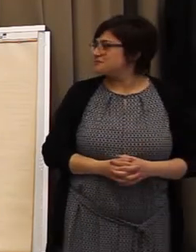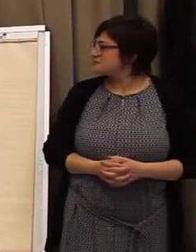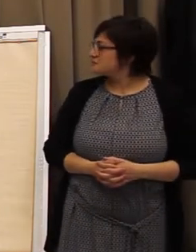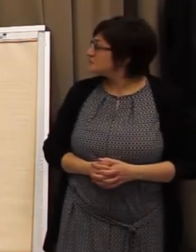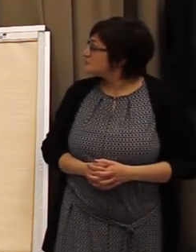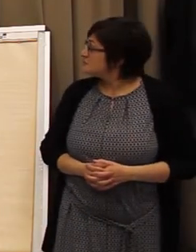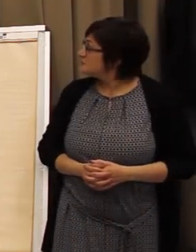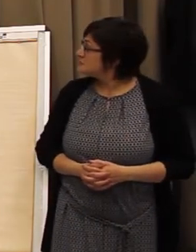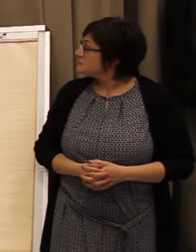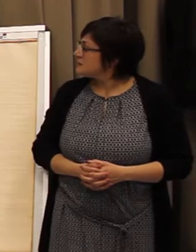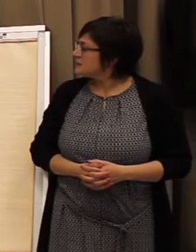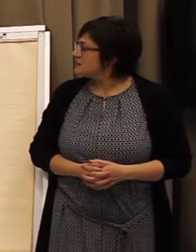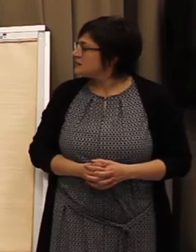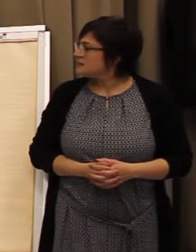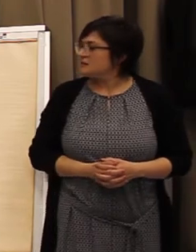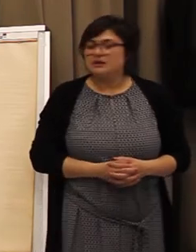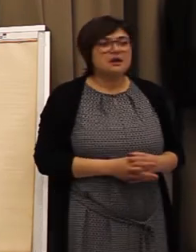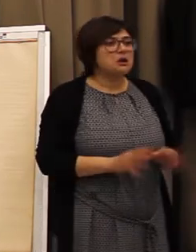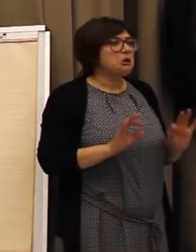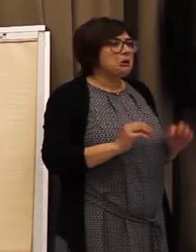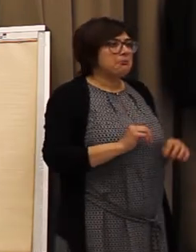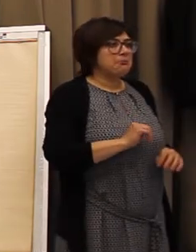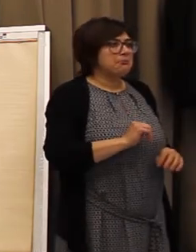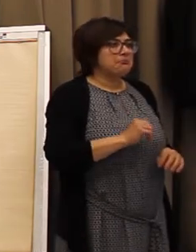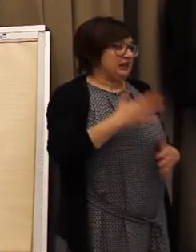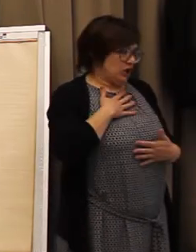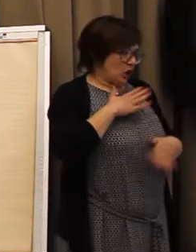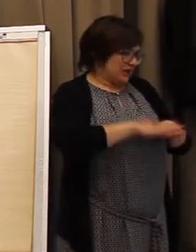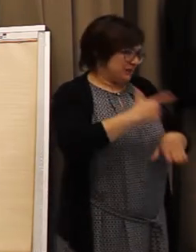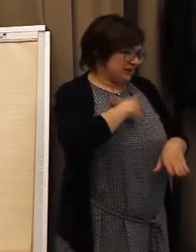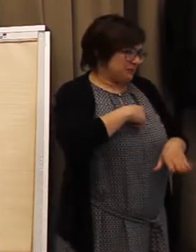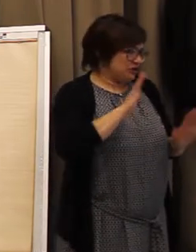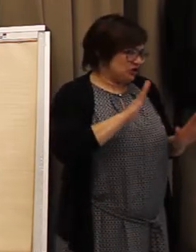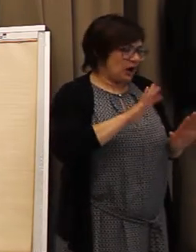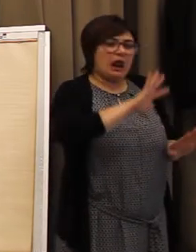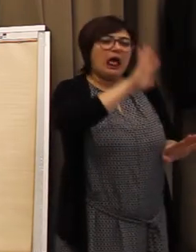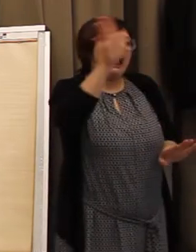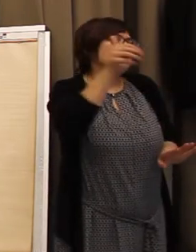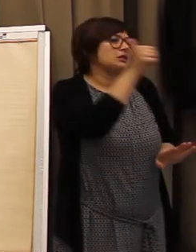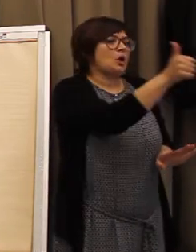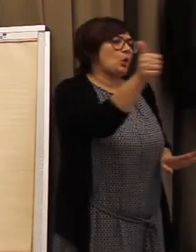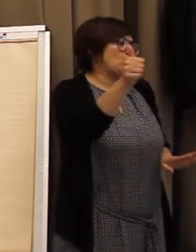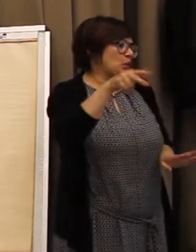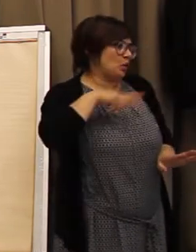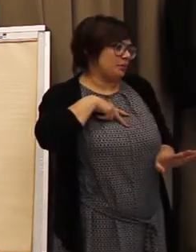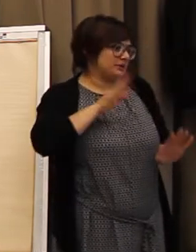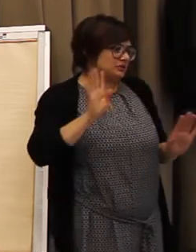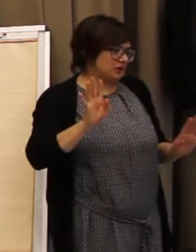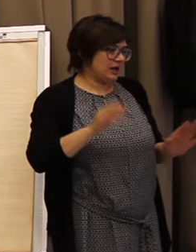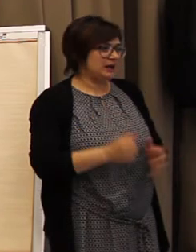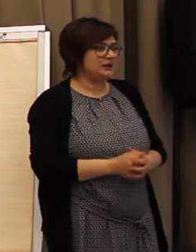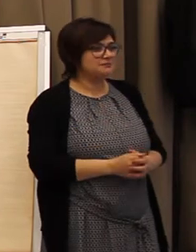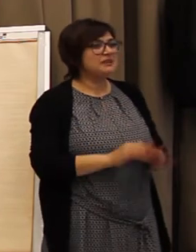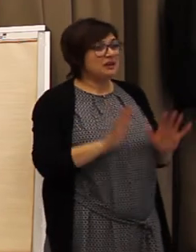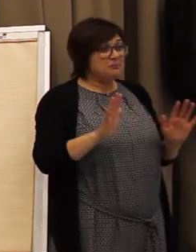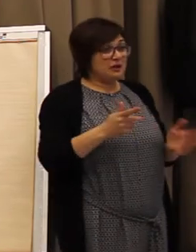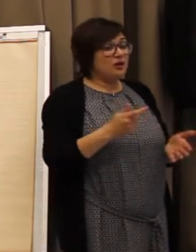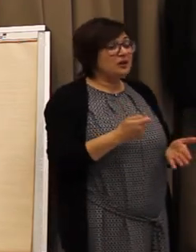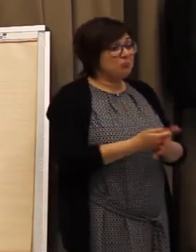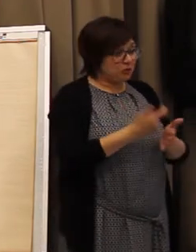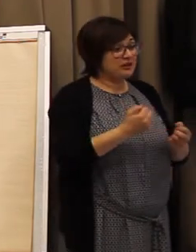La prima cosa che ti arriva, io parlo della mia esperienza, non posso parlare, e questo è un buon esercizio di fare,